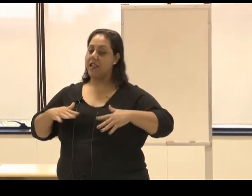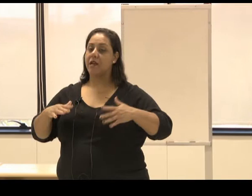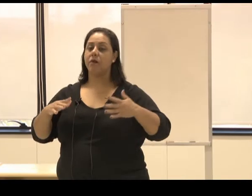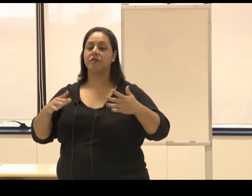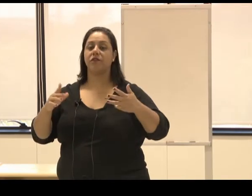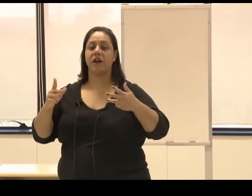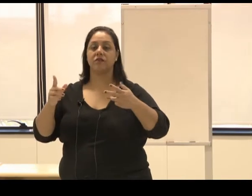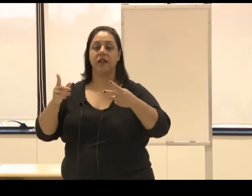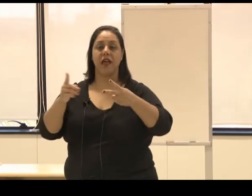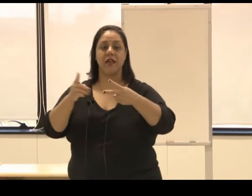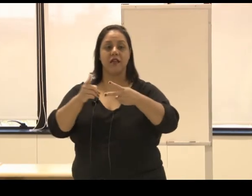E depois eu faço o quê?